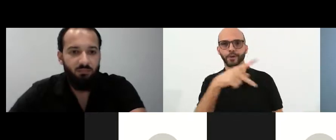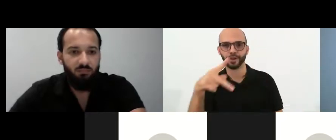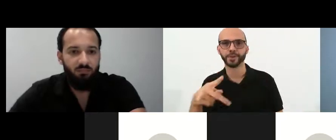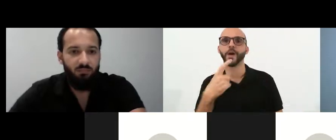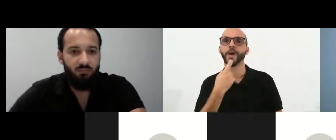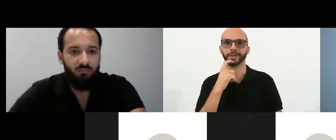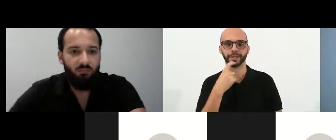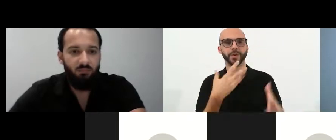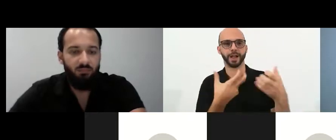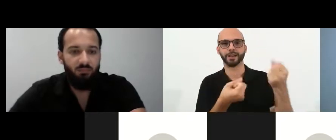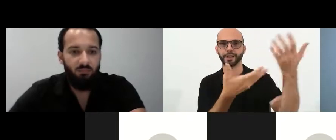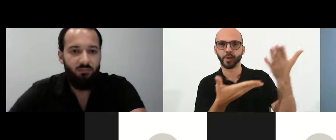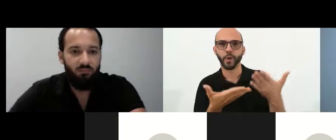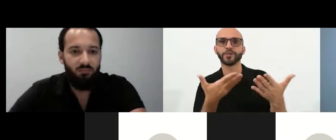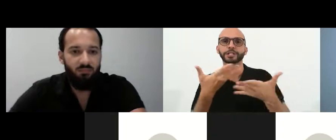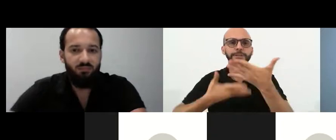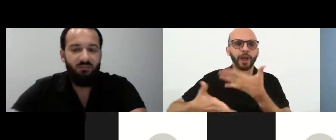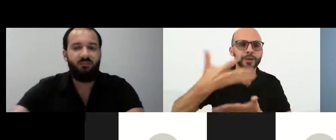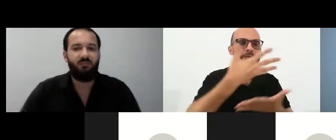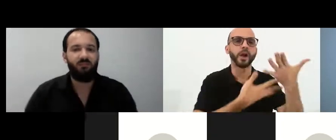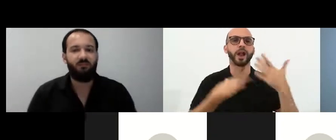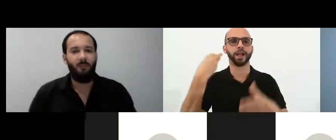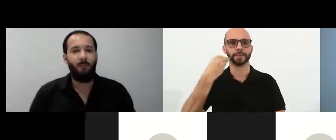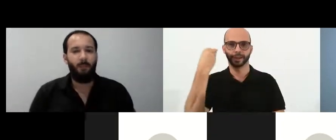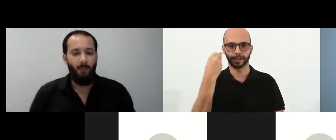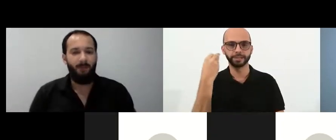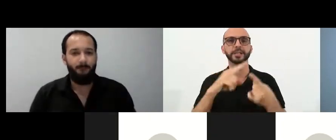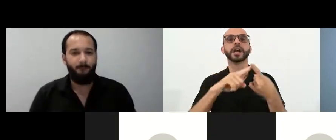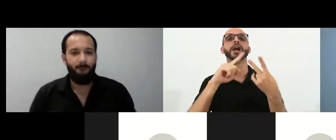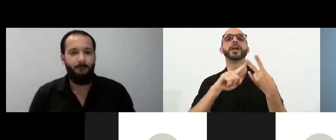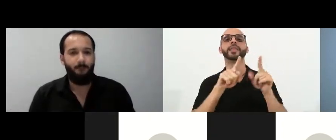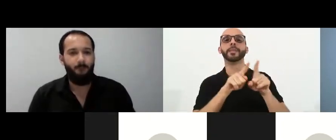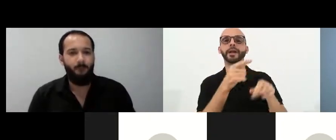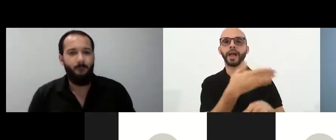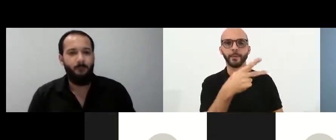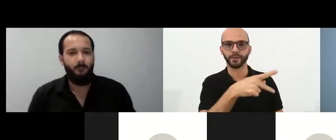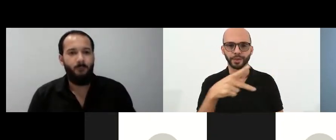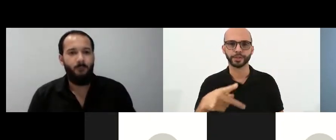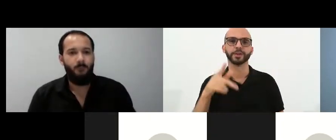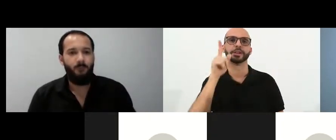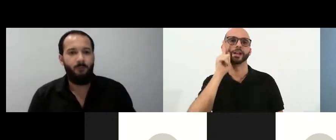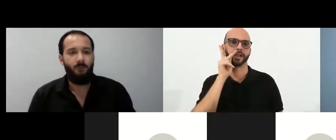quero agradecer ao professor Rodrigo por ter aceito e por compartilhar suas